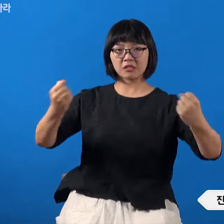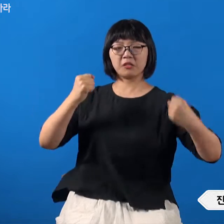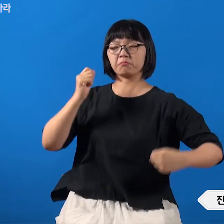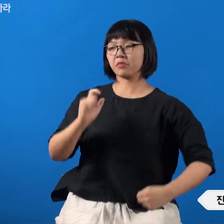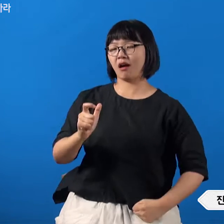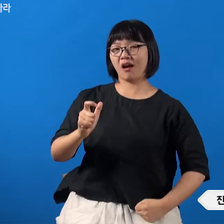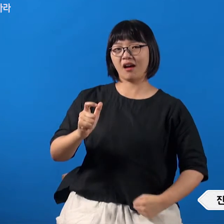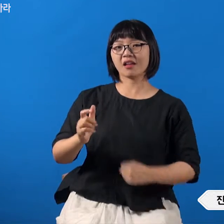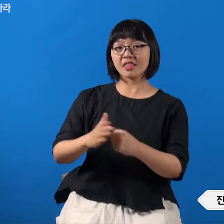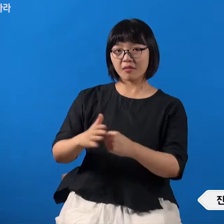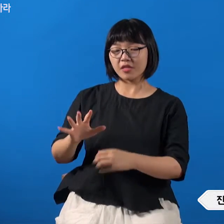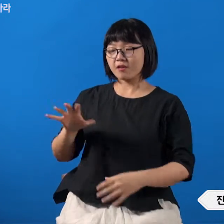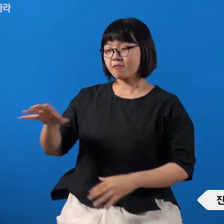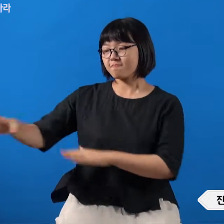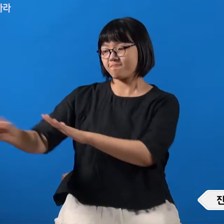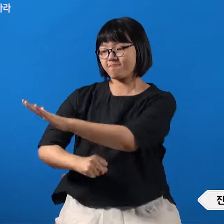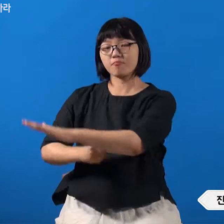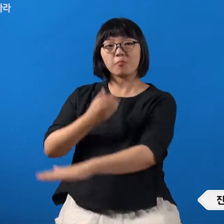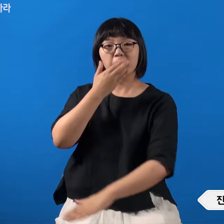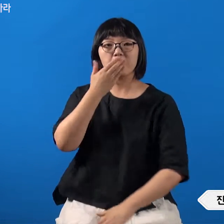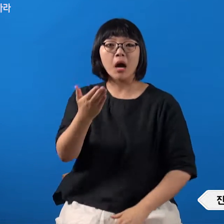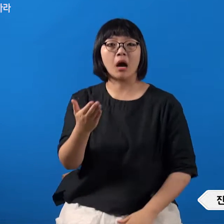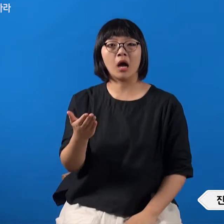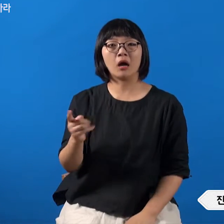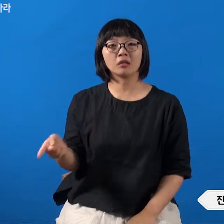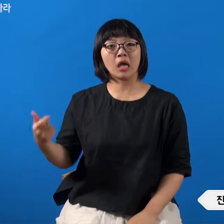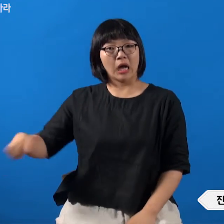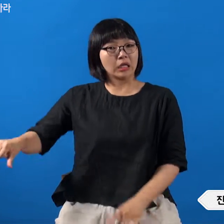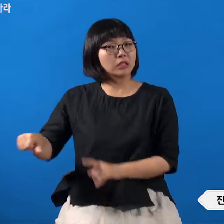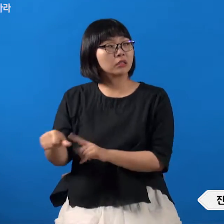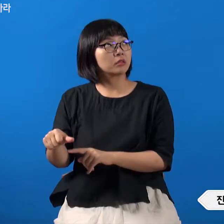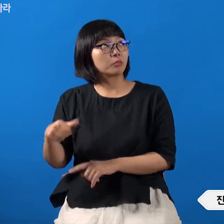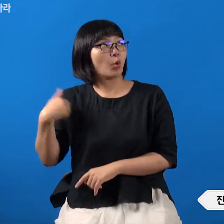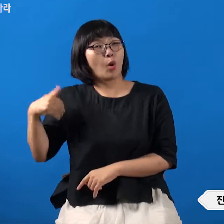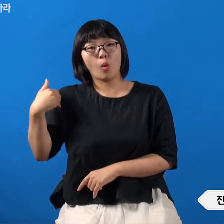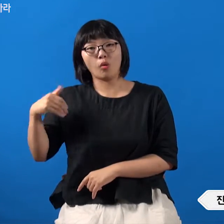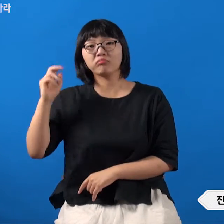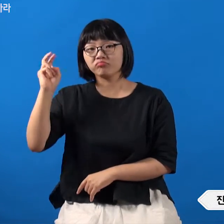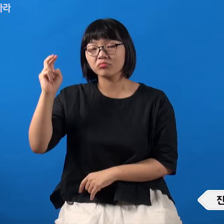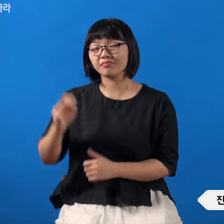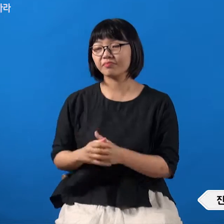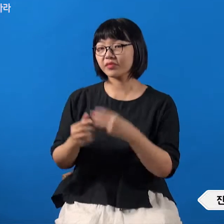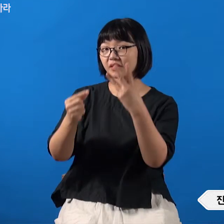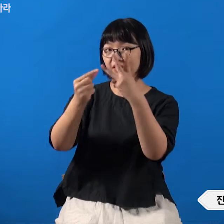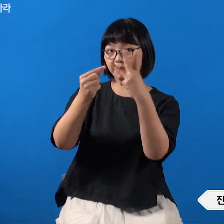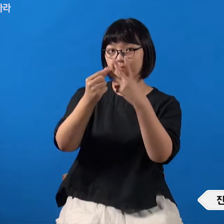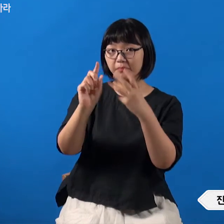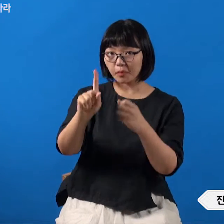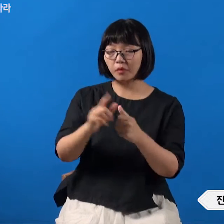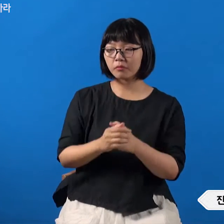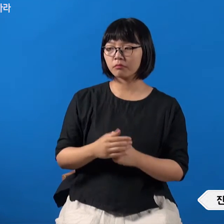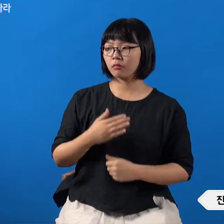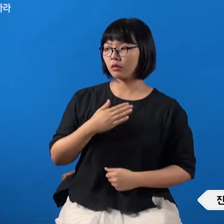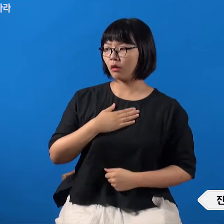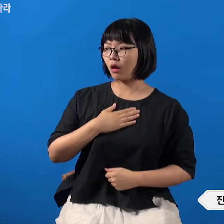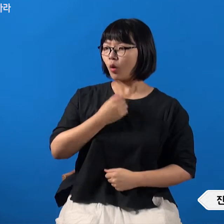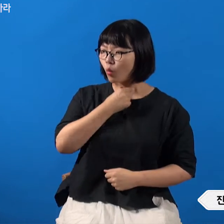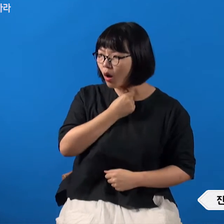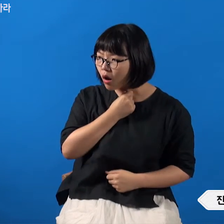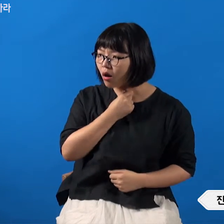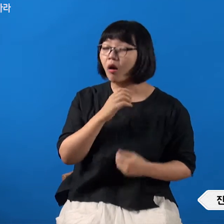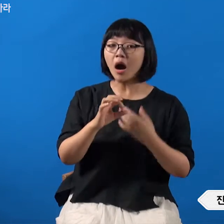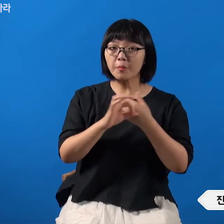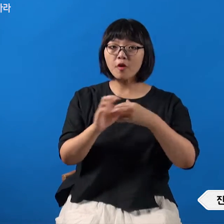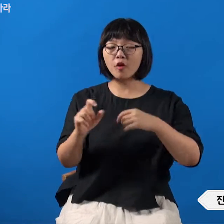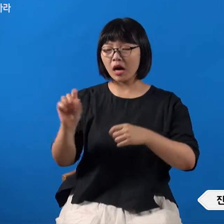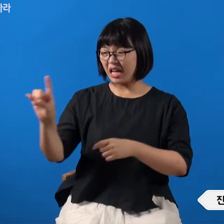뺏을 수 있다는 사실을 아이가 잊고 있다는 사실입니다. 세 번째는 아빠가 원하면 더